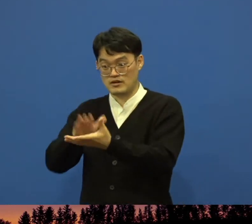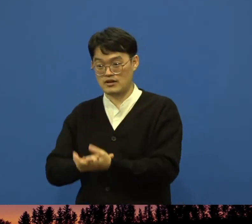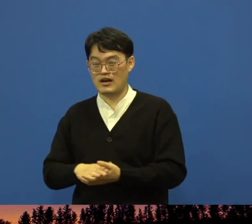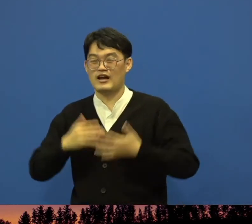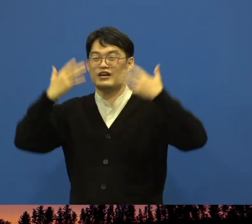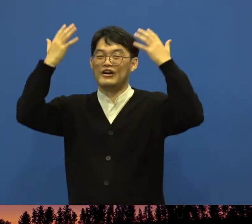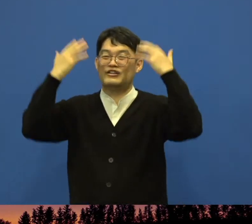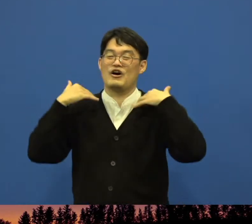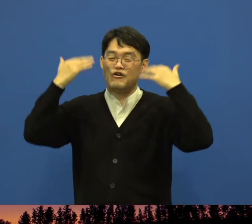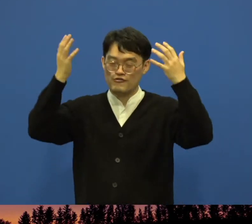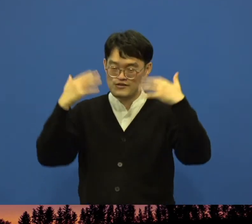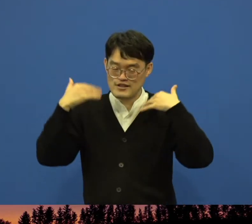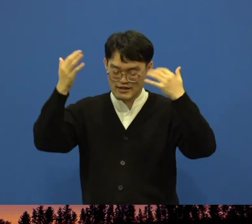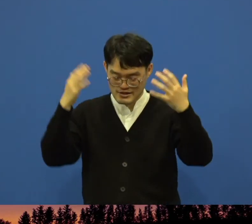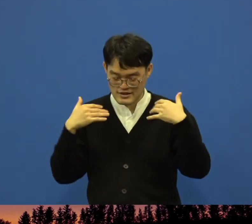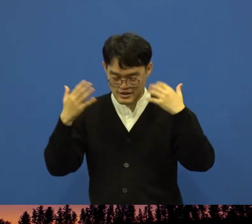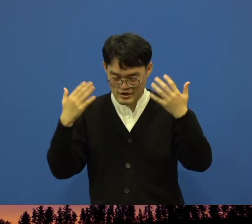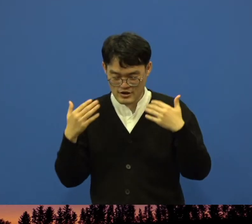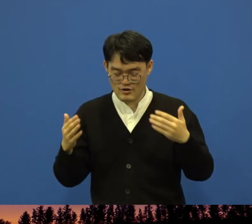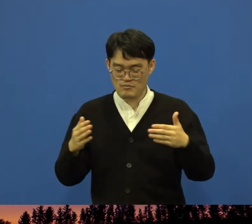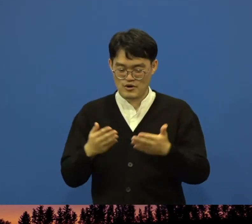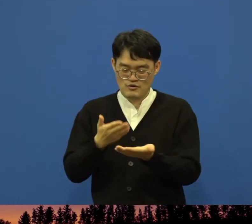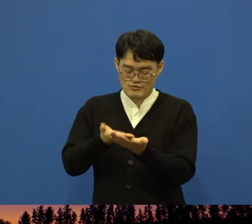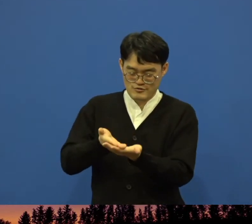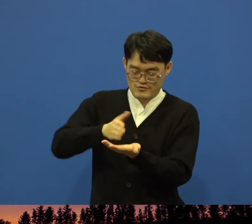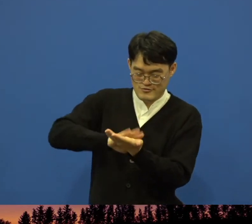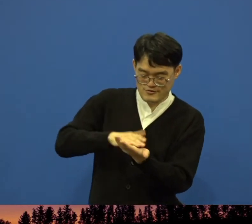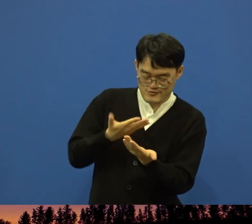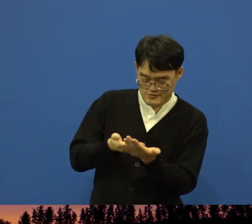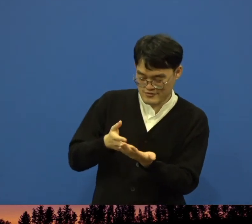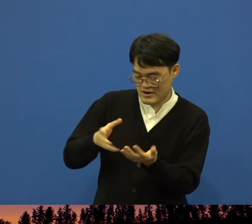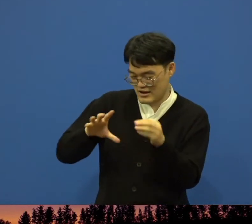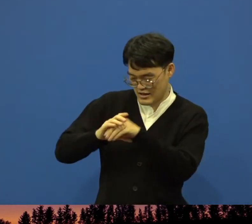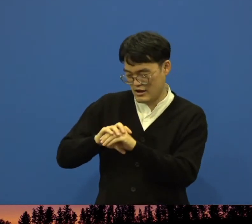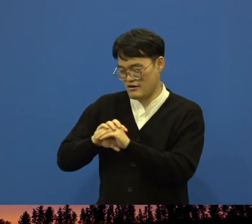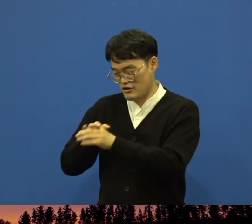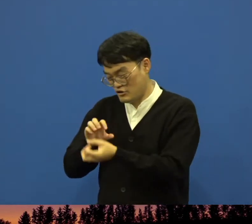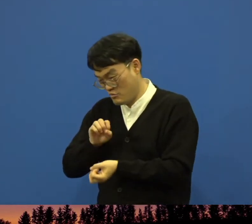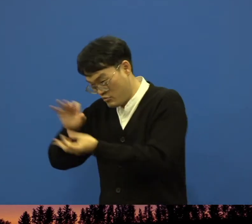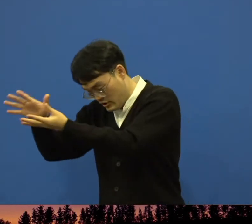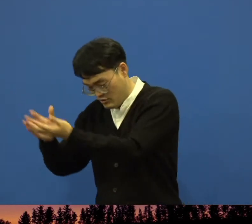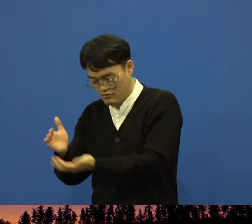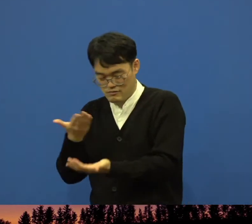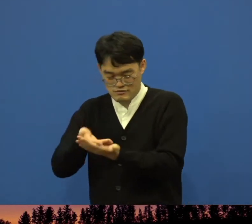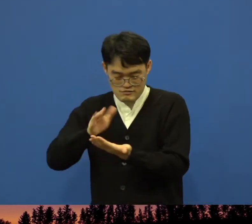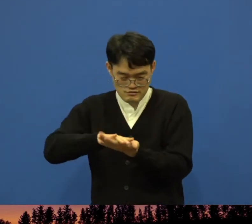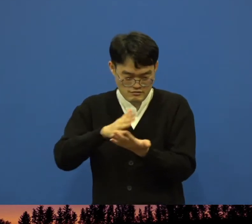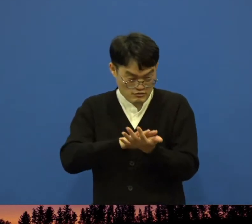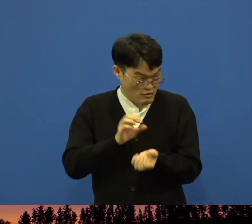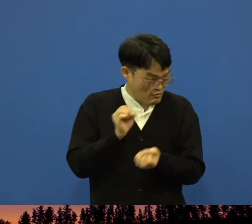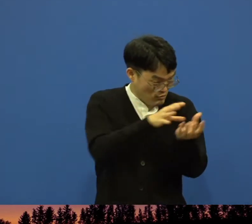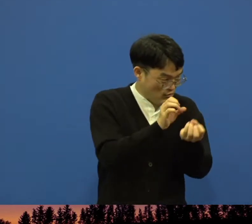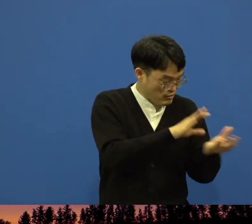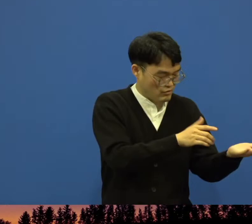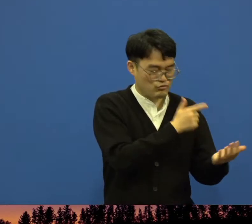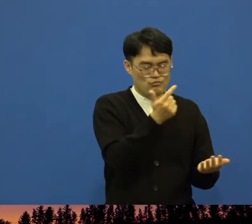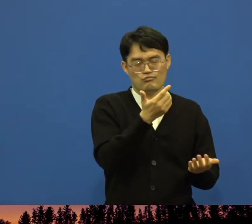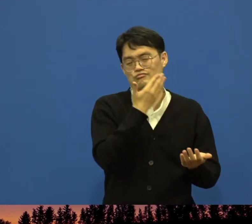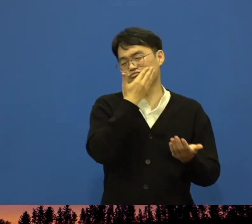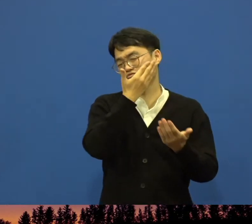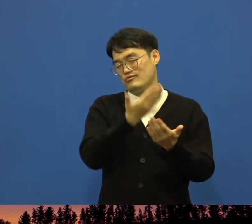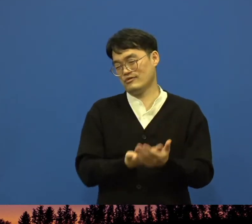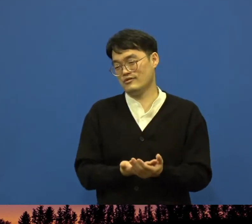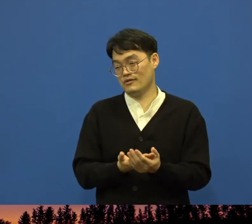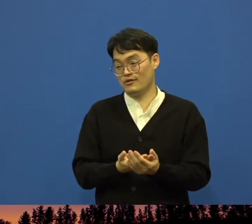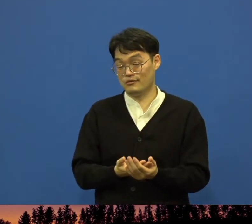땡볕에 땀 뻘뻘 흘리면서 그냥 구워가지고 막 이제 하고 봉사를 했는데 너무 귀한 거죠. 그게